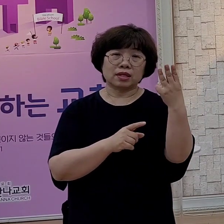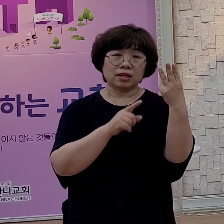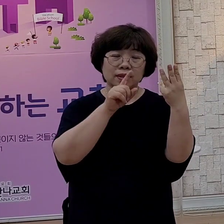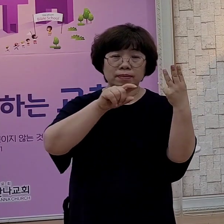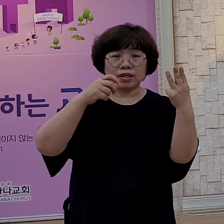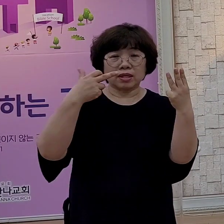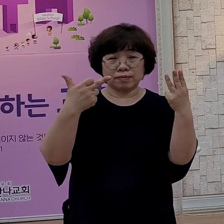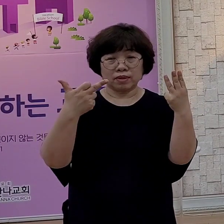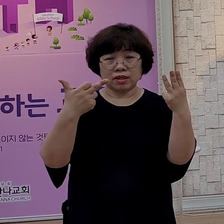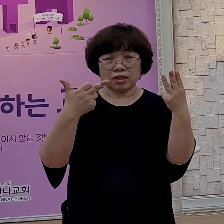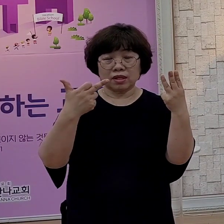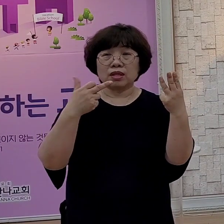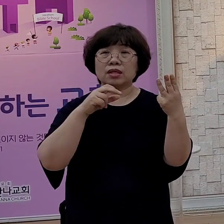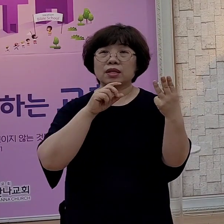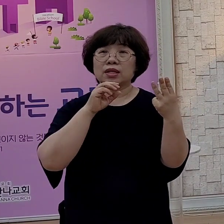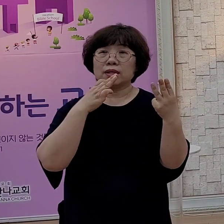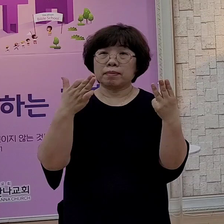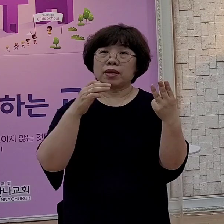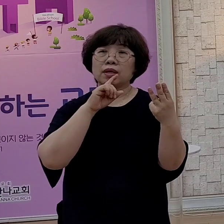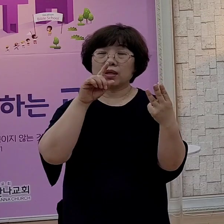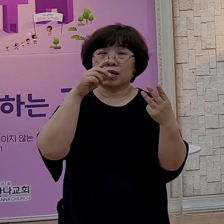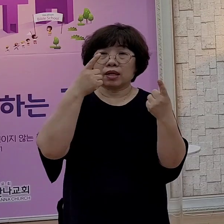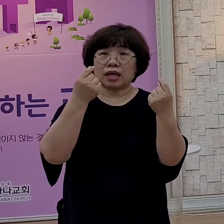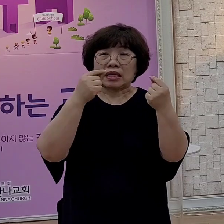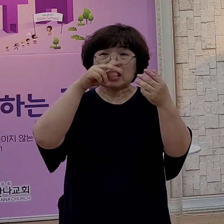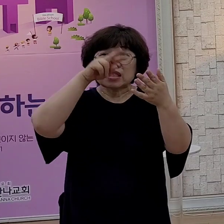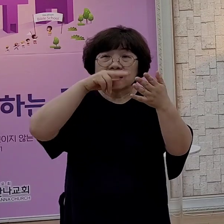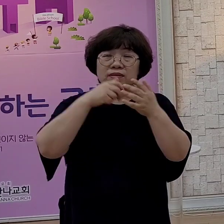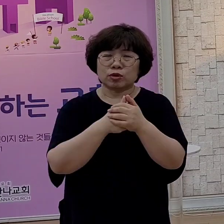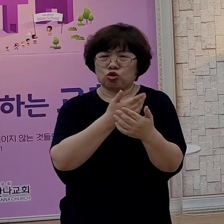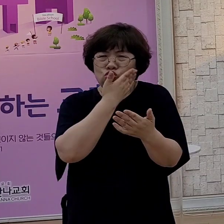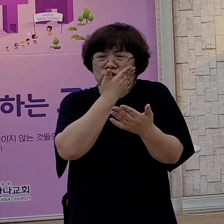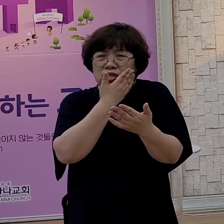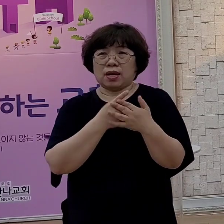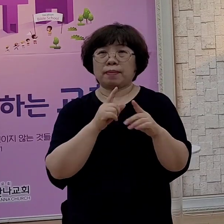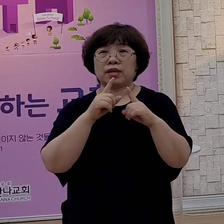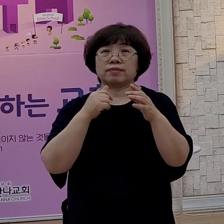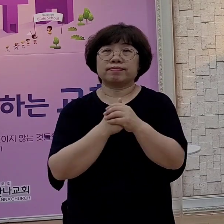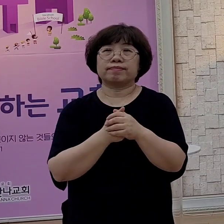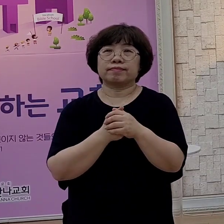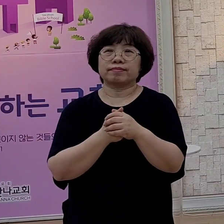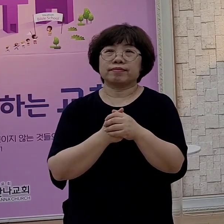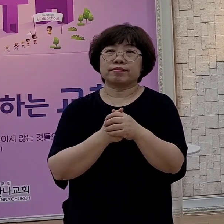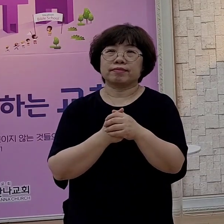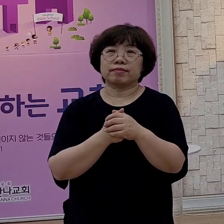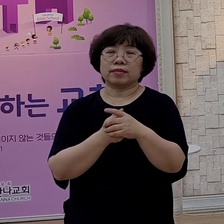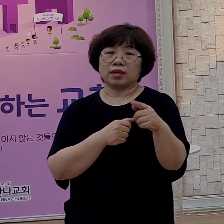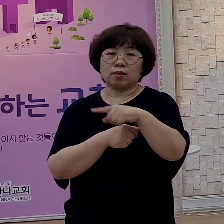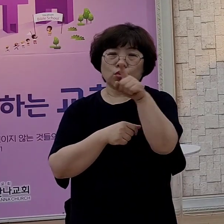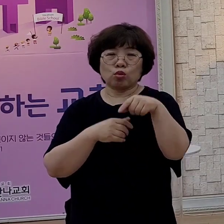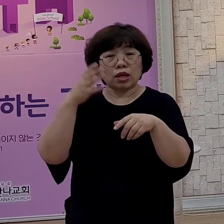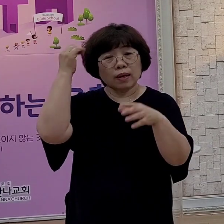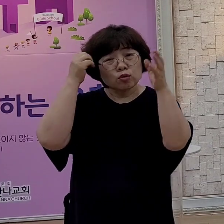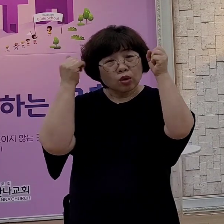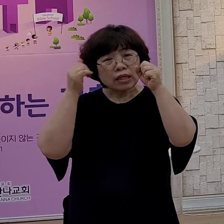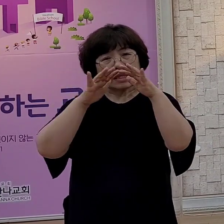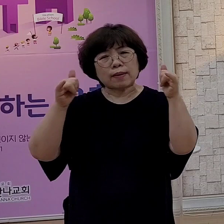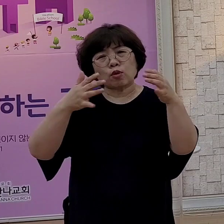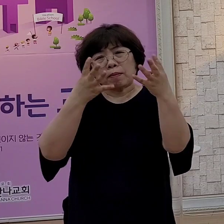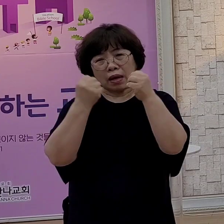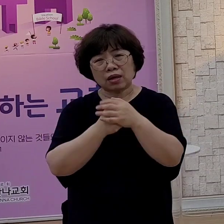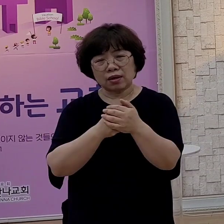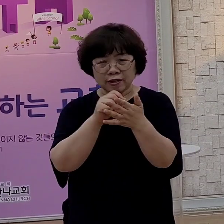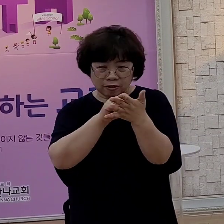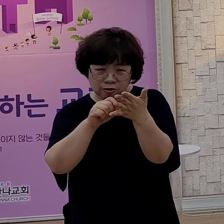18절 여러분 한번 같이 하면 이 너무 귀한 말씀 여러분 이 한 구절 한 구절들을 암송도 하고